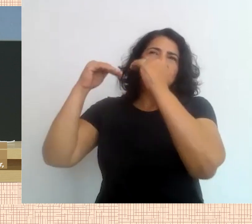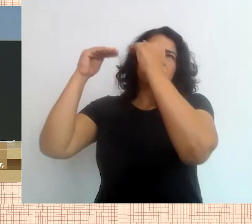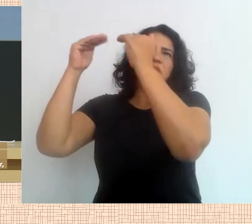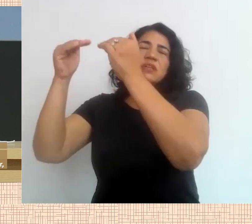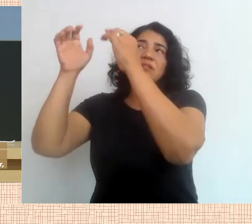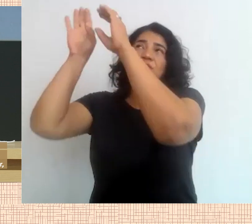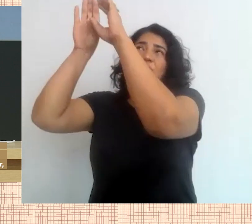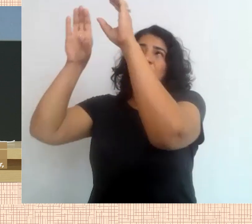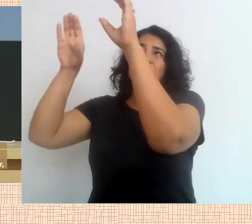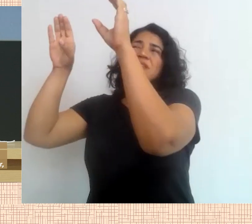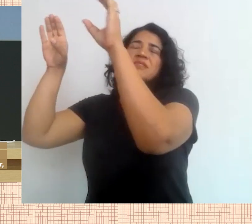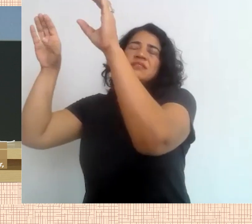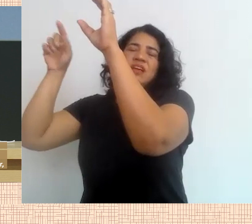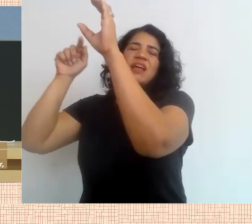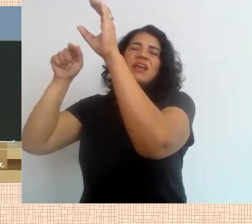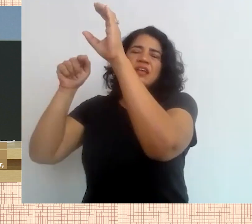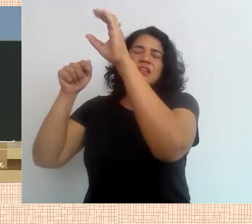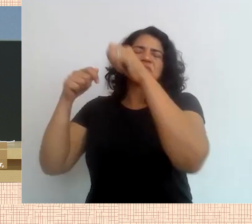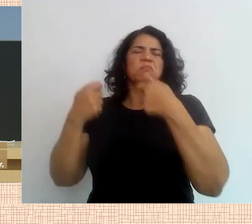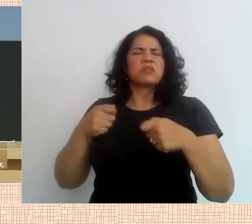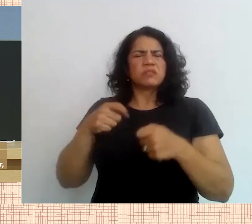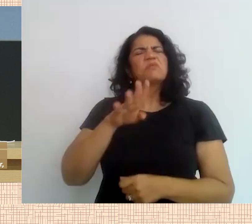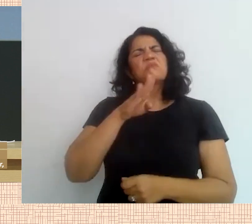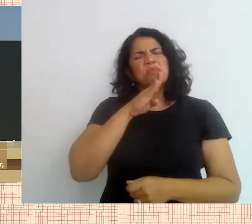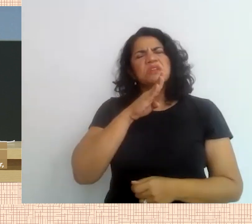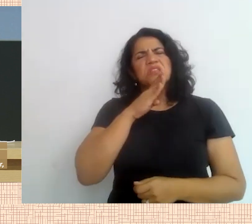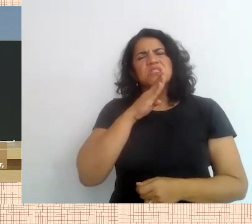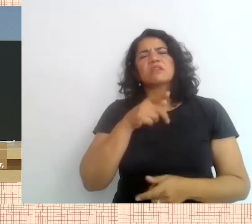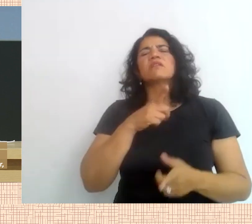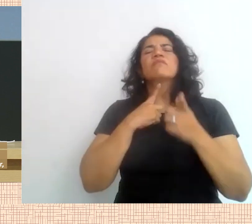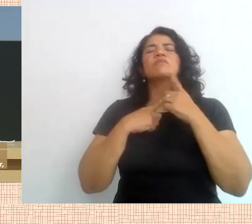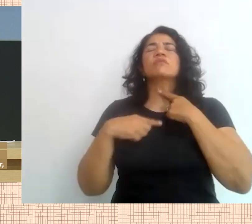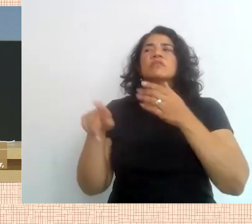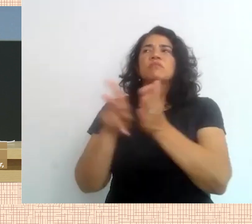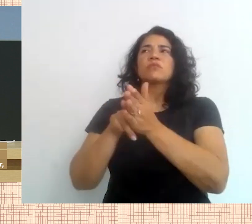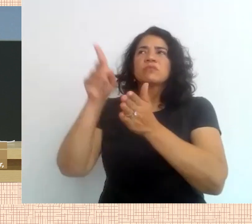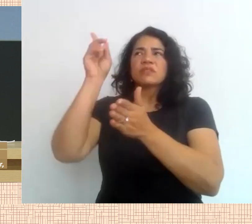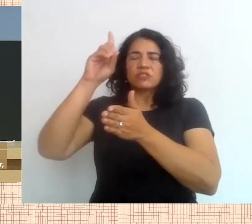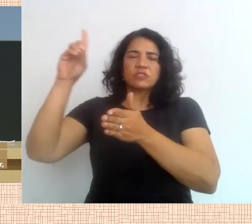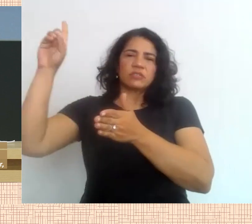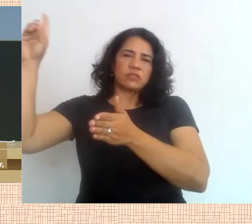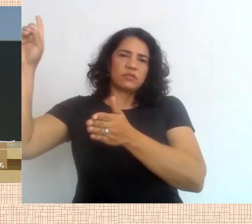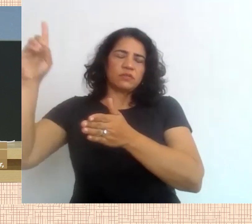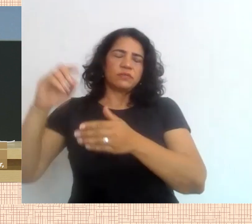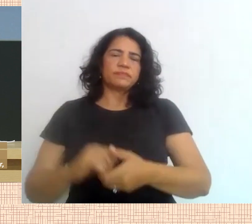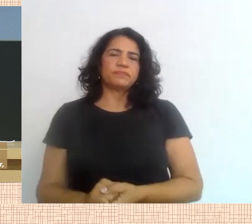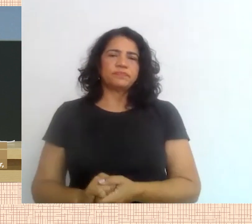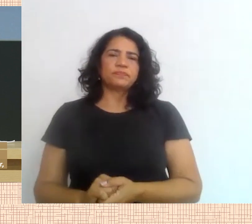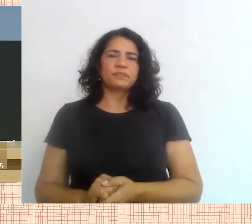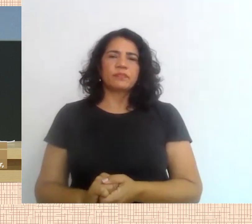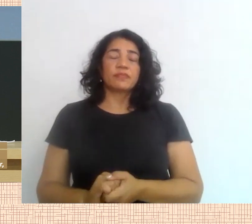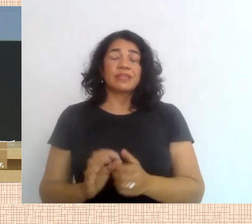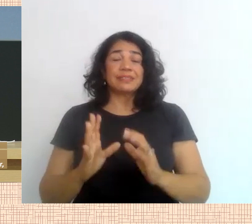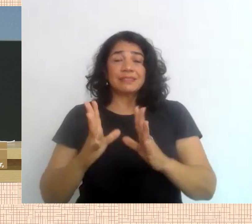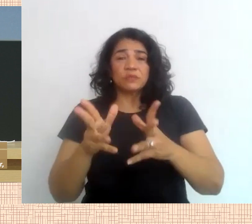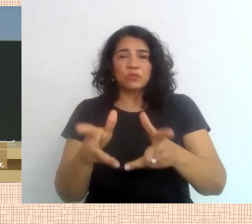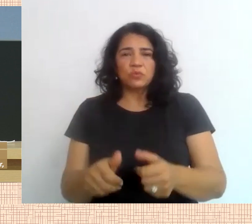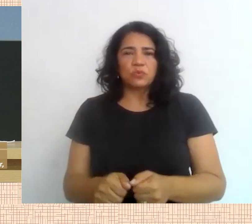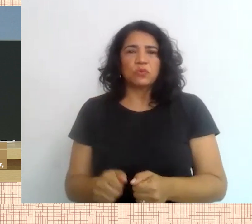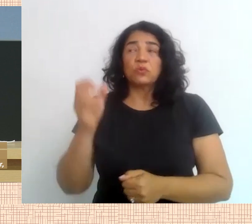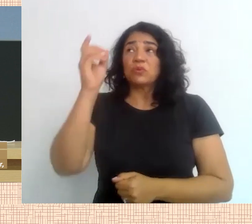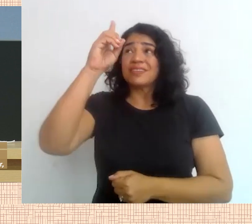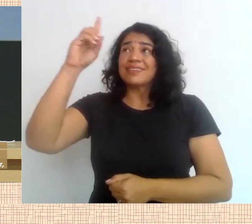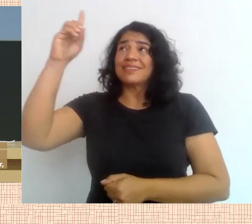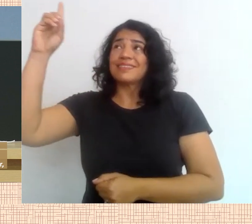revelação e o resultado desse dispensar, né, a operação com o poder que